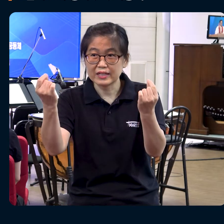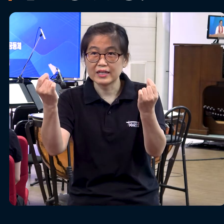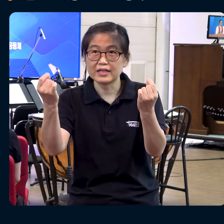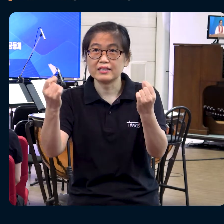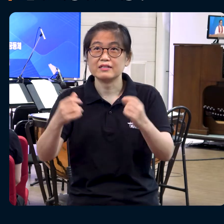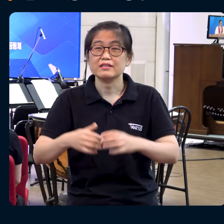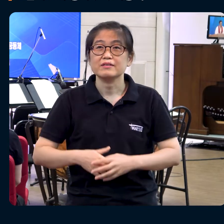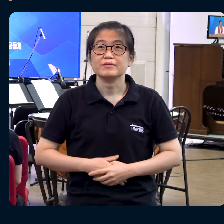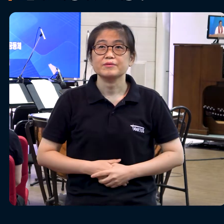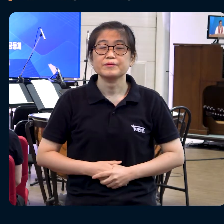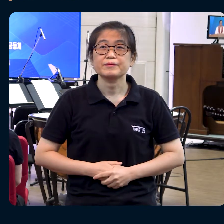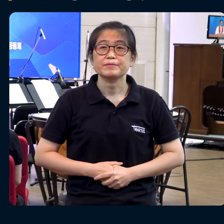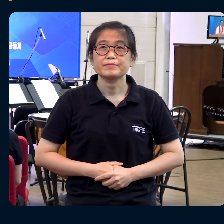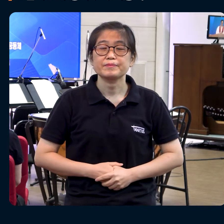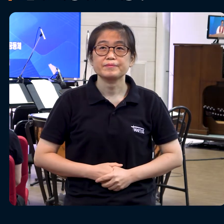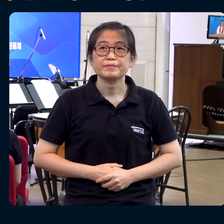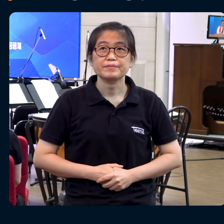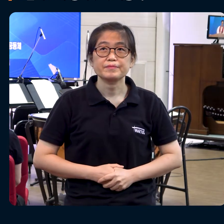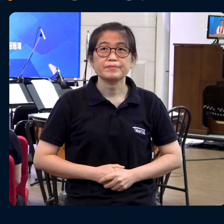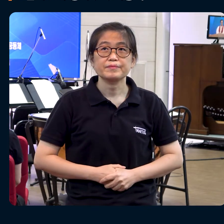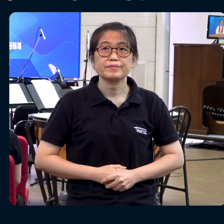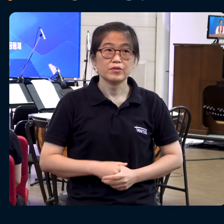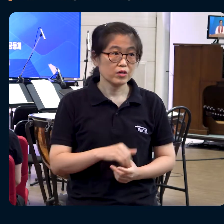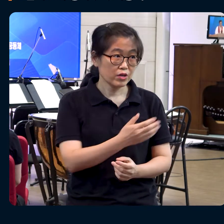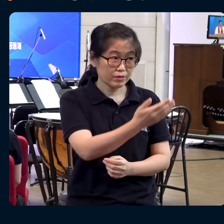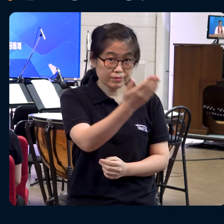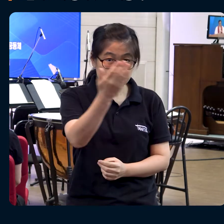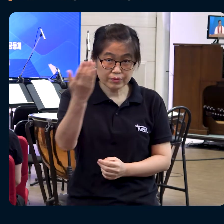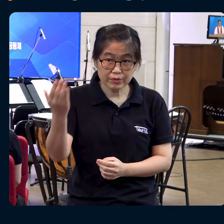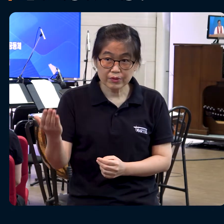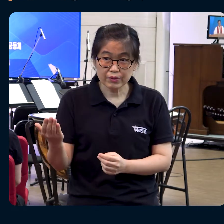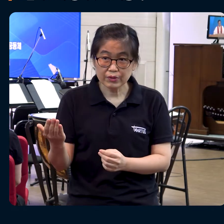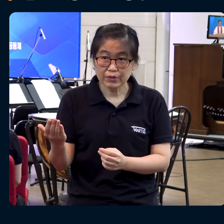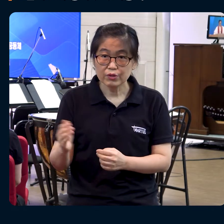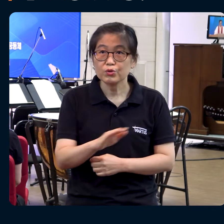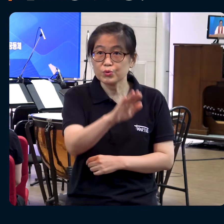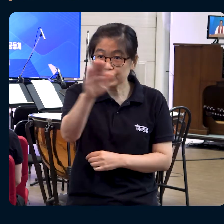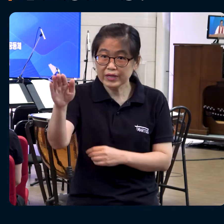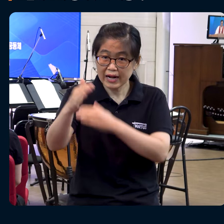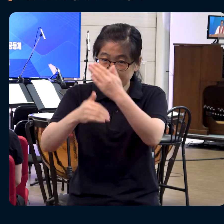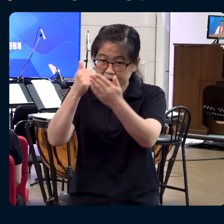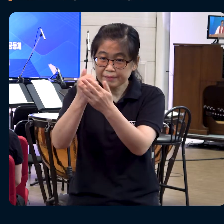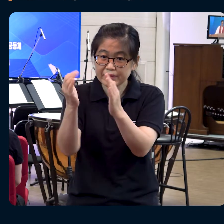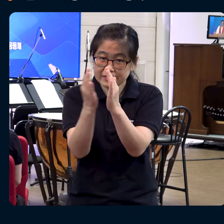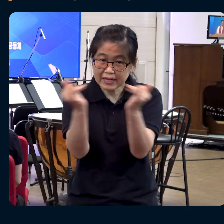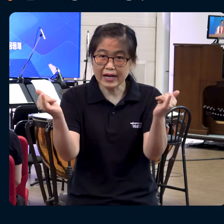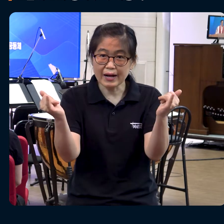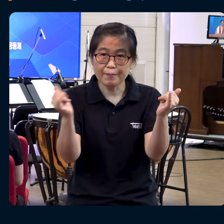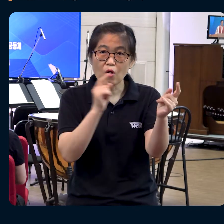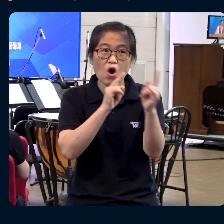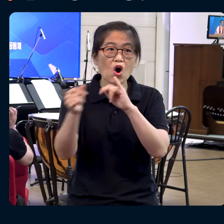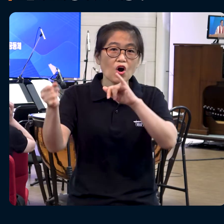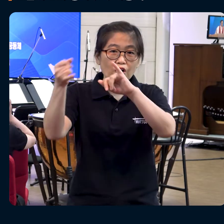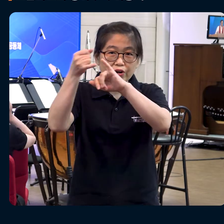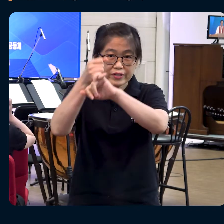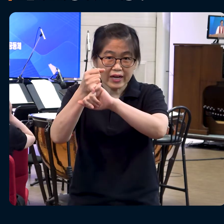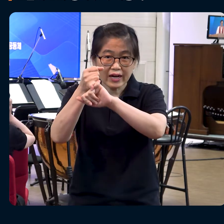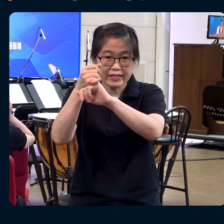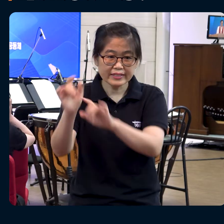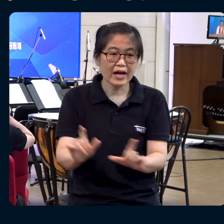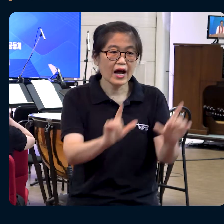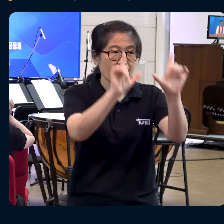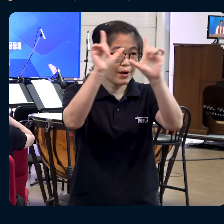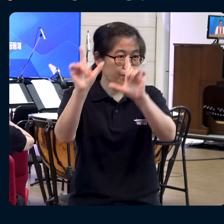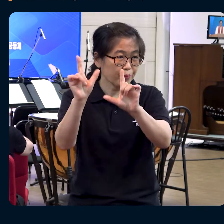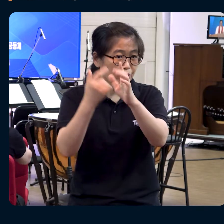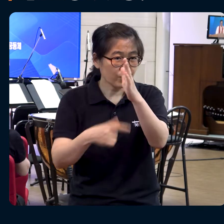이건 전형적인 언약을 갱신하는 그런 이야기다. 여러분, 그렇습니다. 우리가 하나님의 사람으로